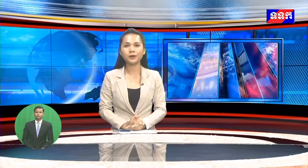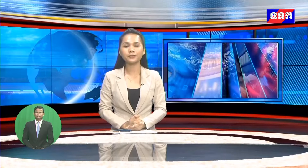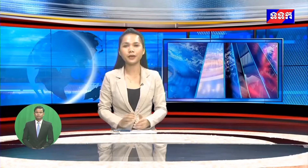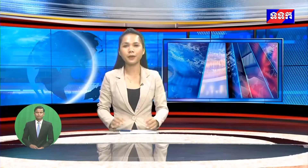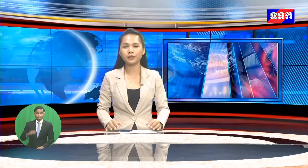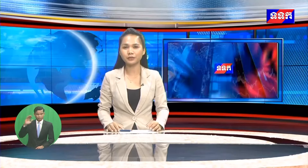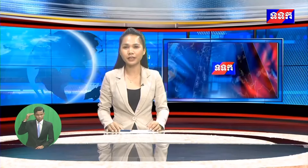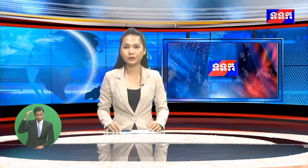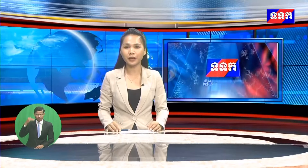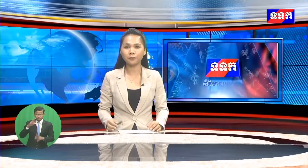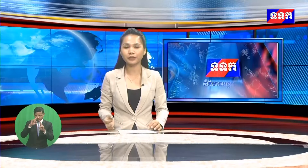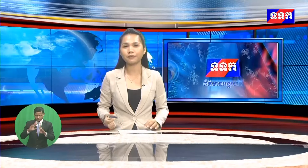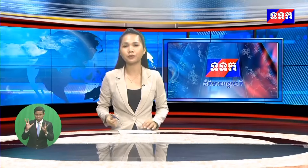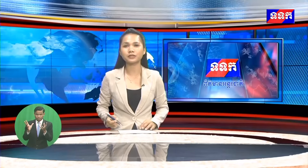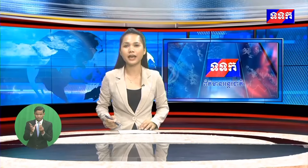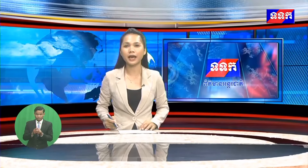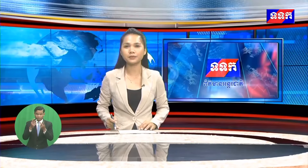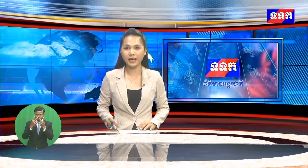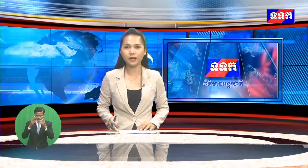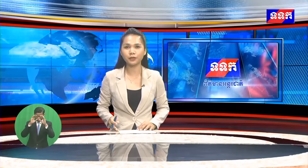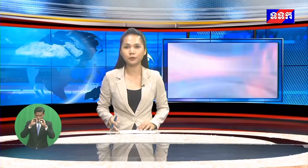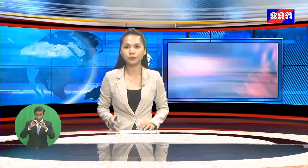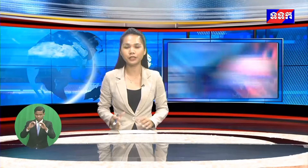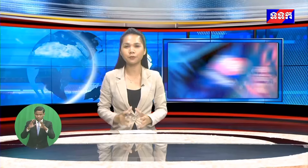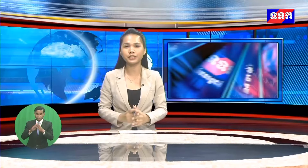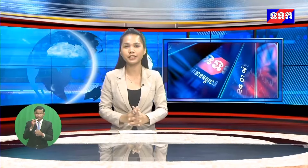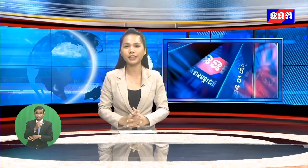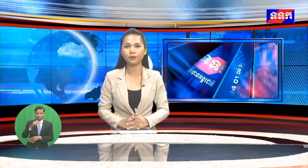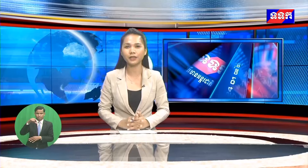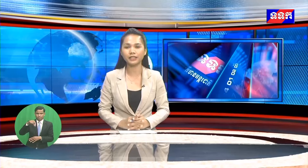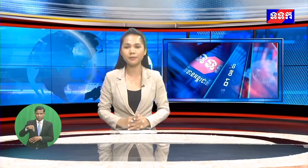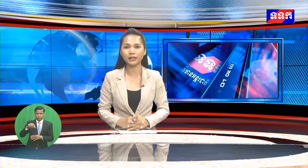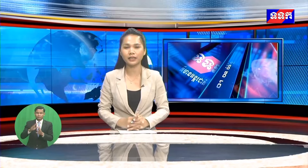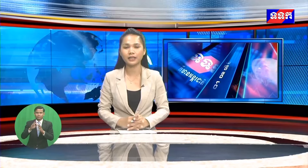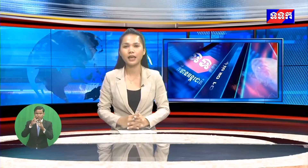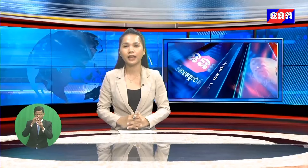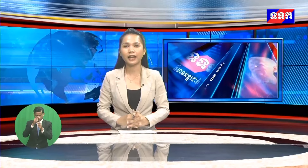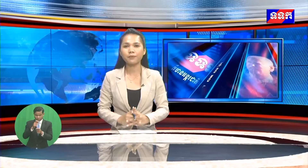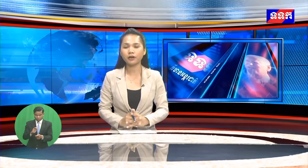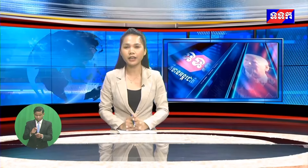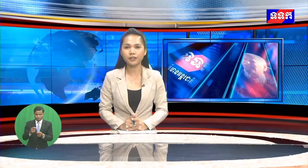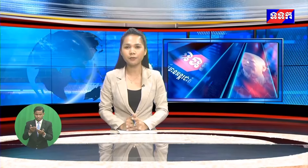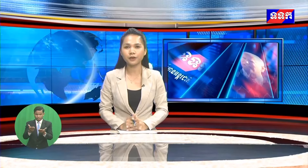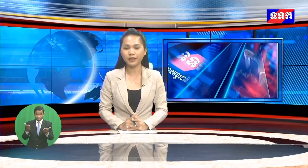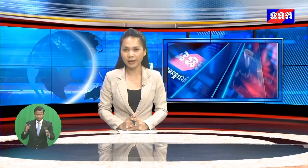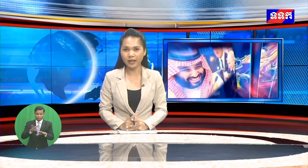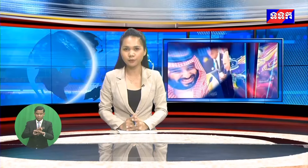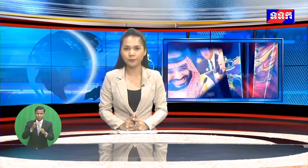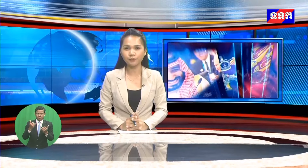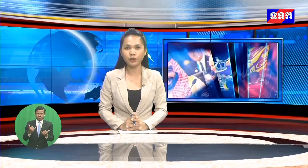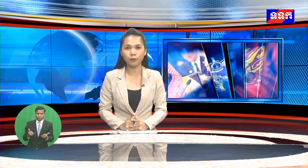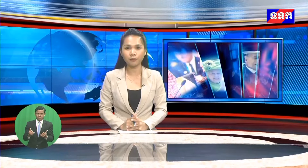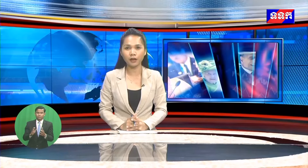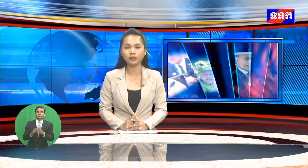គោរពនឹងជម្រាបសួរលោកស្រីប្រិមត្តទស្សនិកជនដែលកំពុងតាមដានទស្សនាការផ្សាយរបស់ទូរទស្សន៍ជាតិកម្ពុជាជាទីគោរពនិងជាទីមេត្រីគណៈនេះផងដែរនឹងខ្ញុំរិទ្ធវណ្